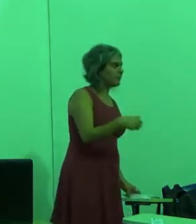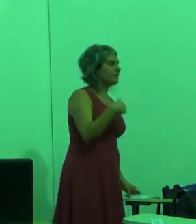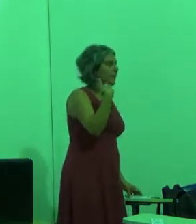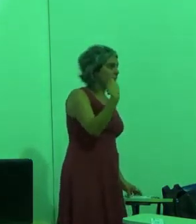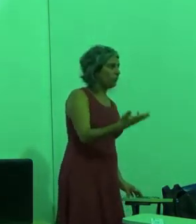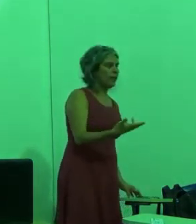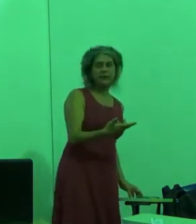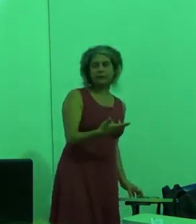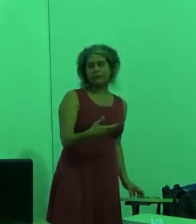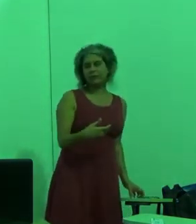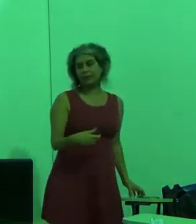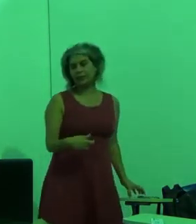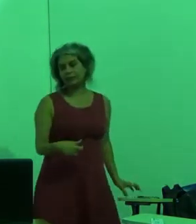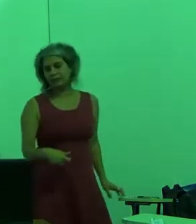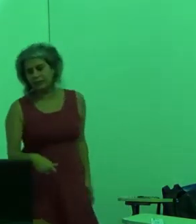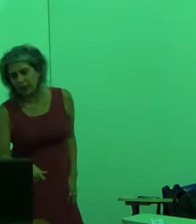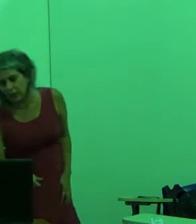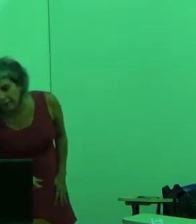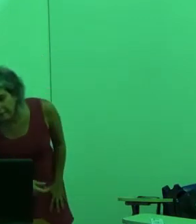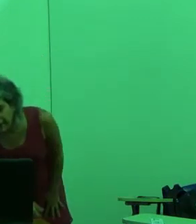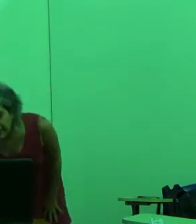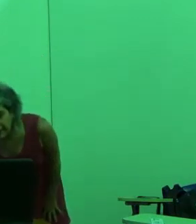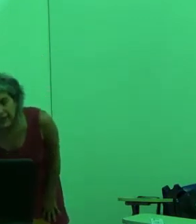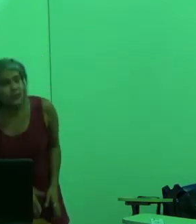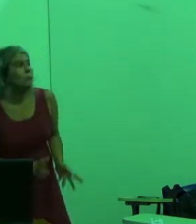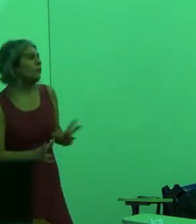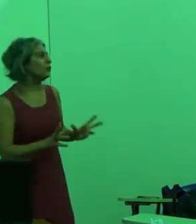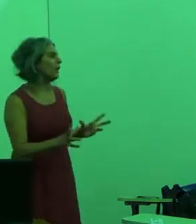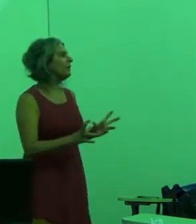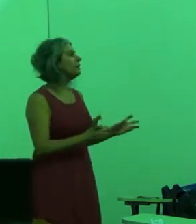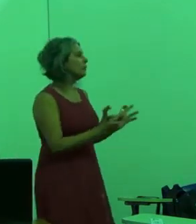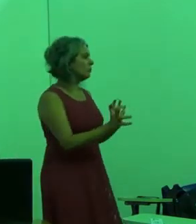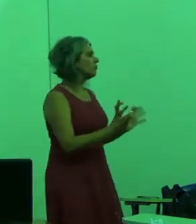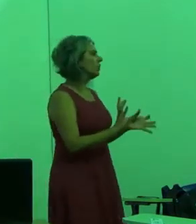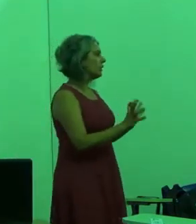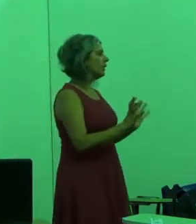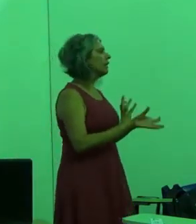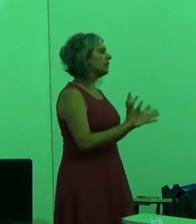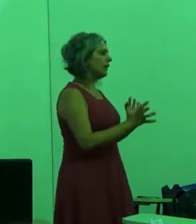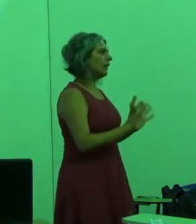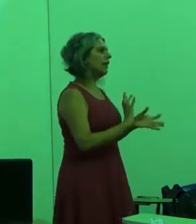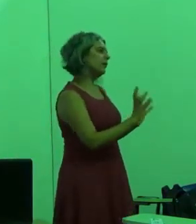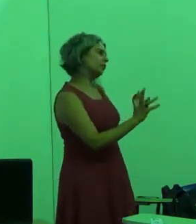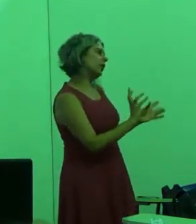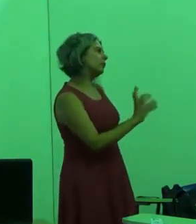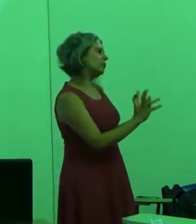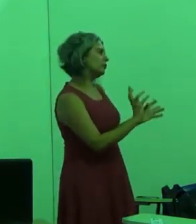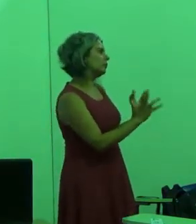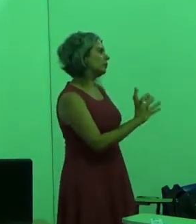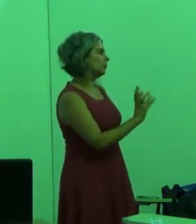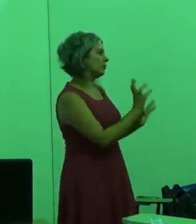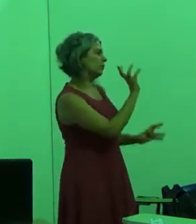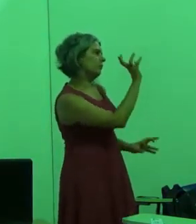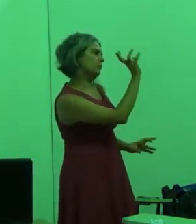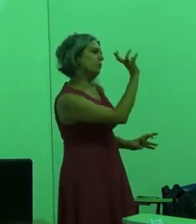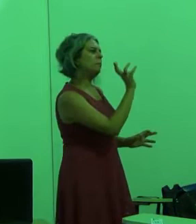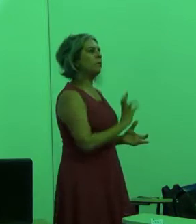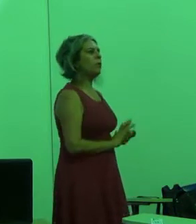fazer, cuidar, se fazer, etc. E aí o profissionalismo seria, digamos,